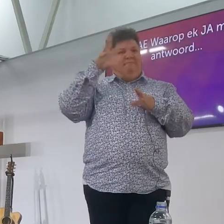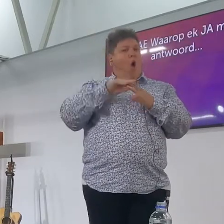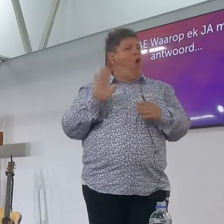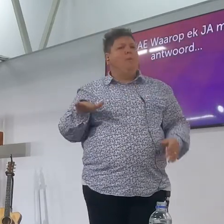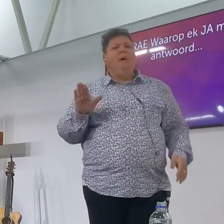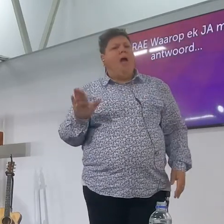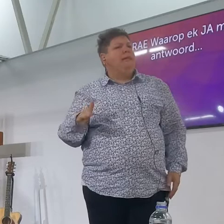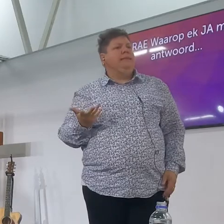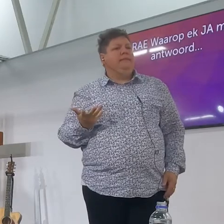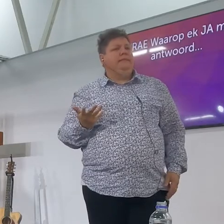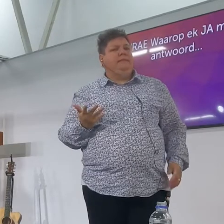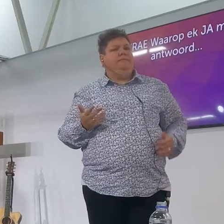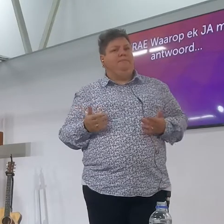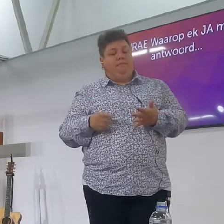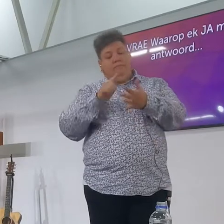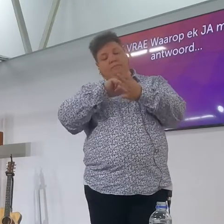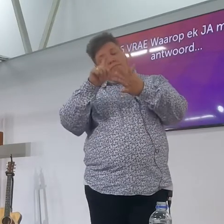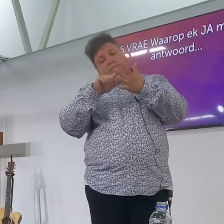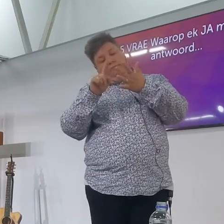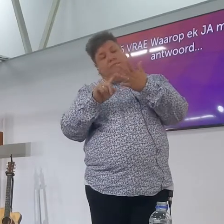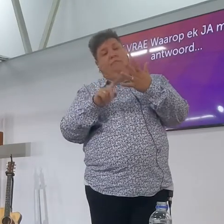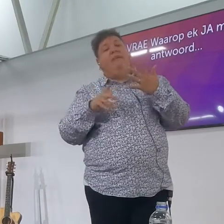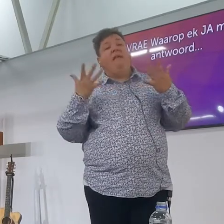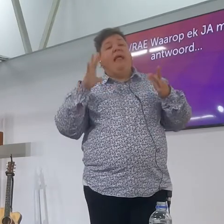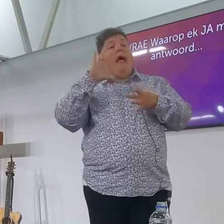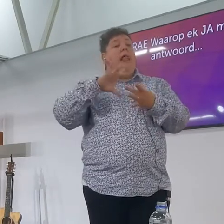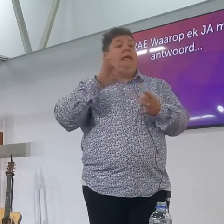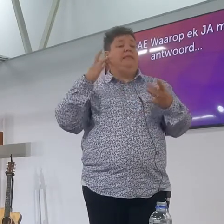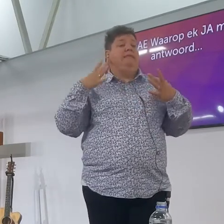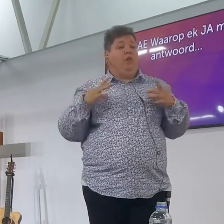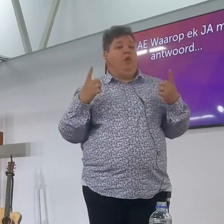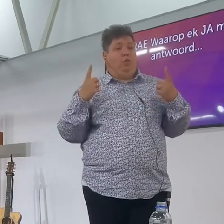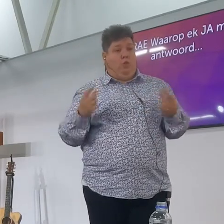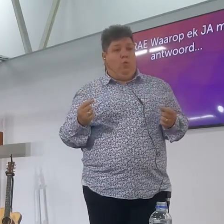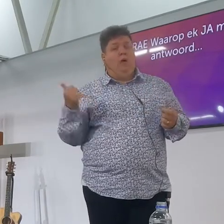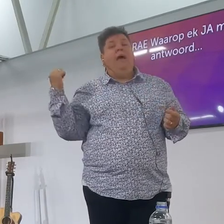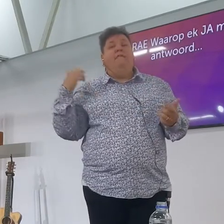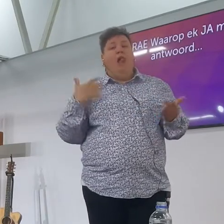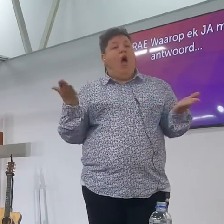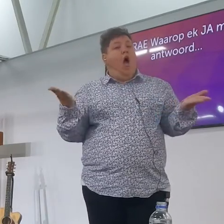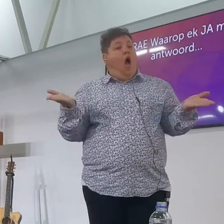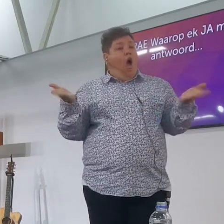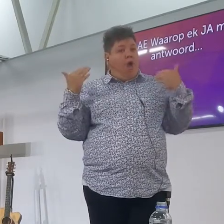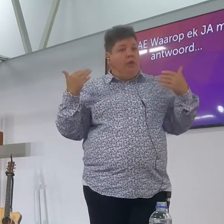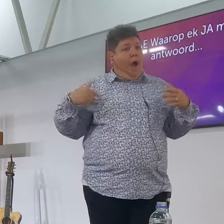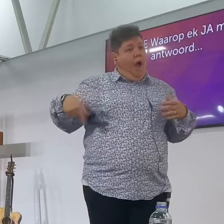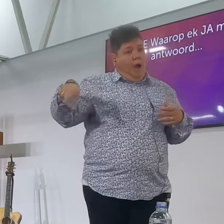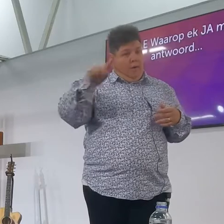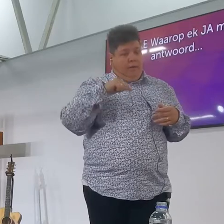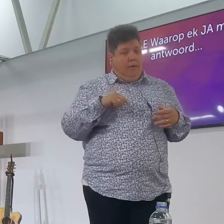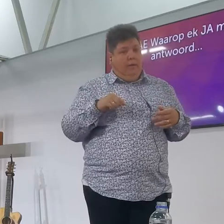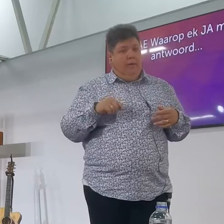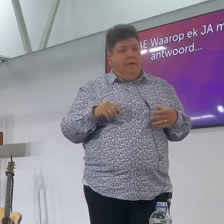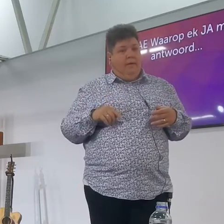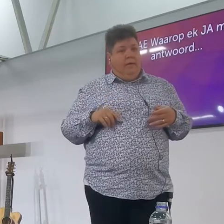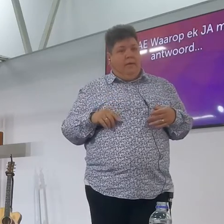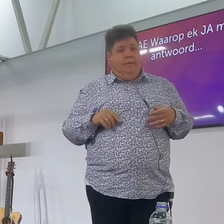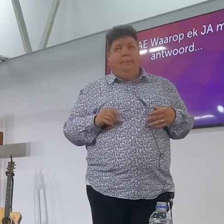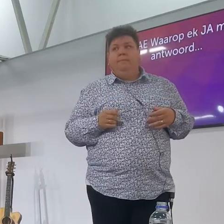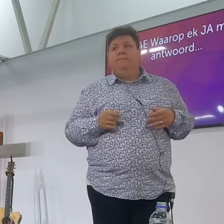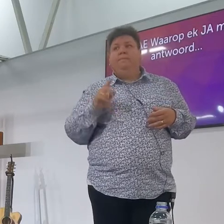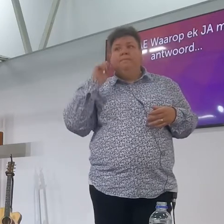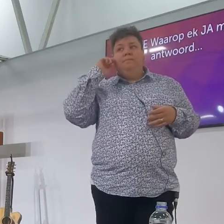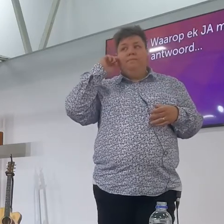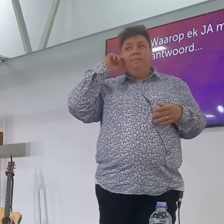okay, hier's 5 dinge wat die Heilige Gees in my en jou lewe wil doen, wat ek jou wil uitdaag en my wil uitdaag, is iets wat ons saam in hierdie ding is. Hier's die 5 basiese